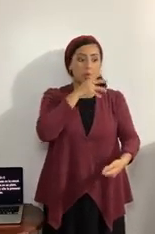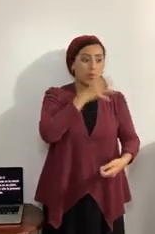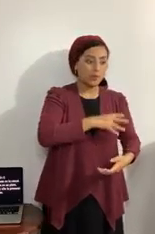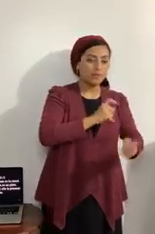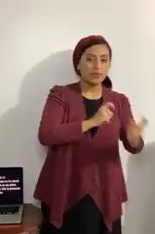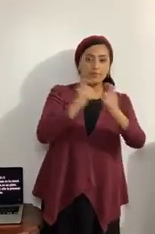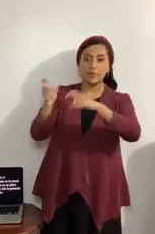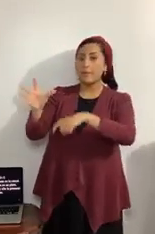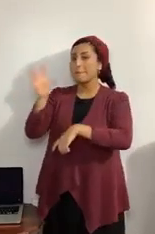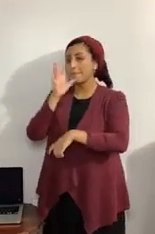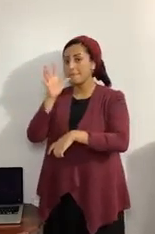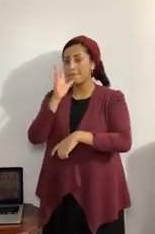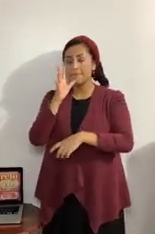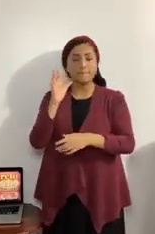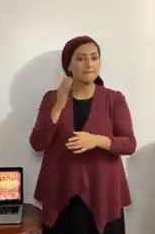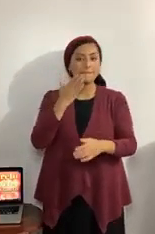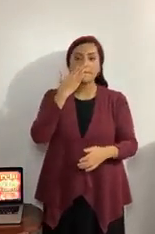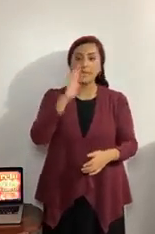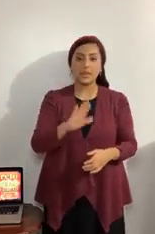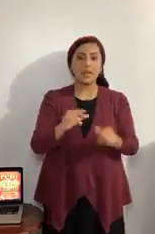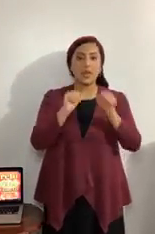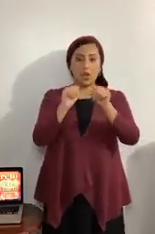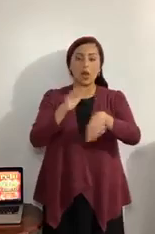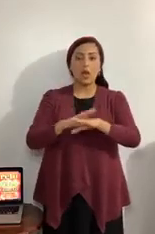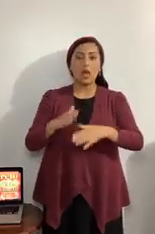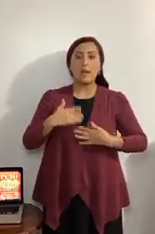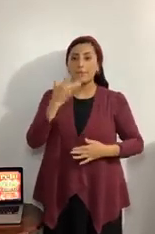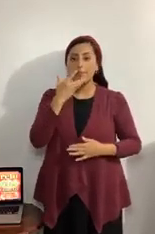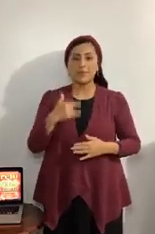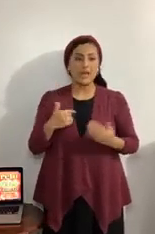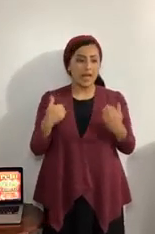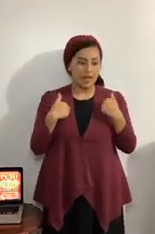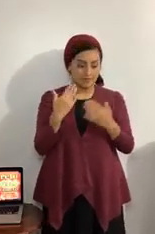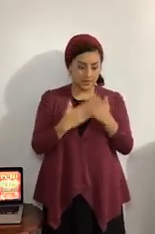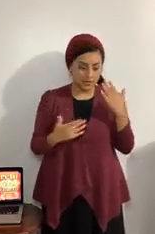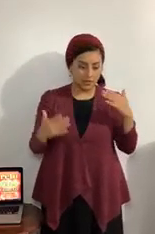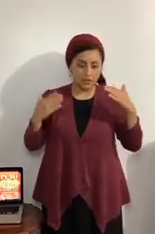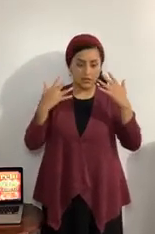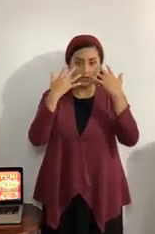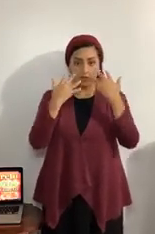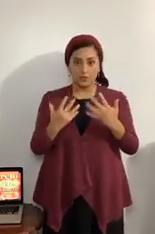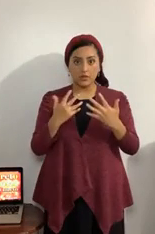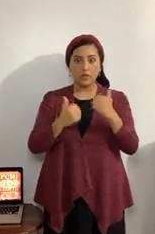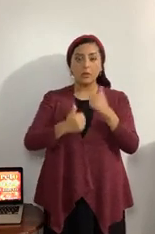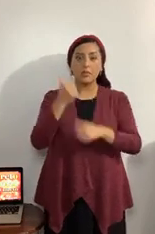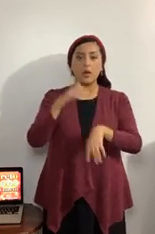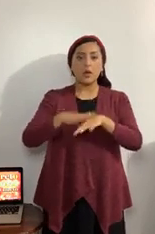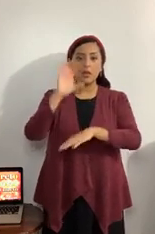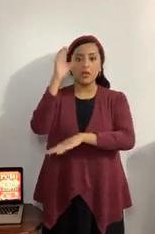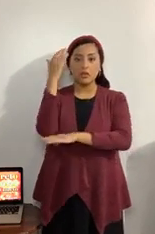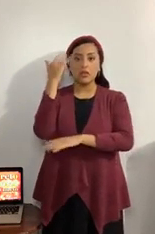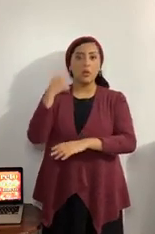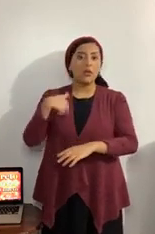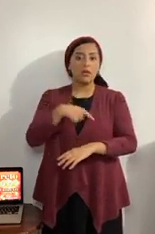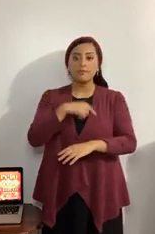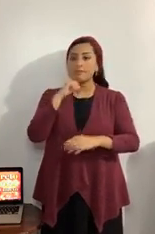terrible. Siempre en los cumpleaños hay tristeza, más en la Navidad, por eso nosotros no celebramos esa fiesta del